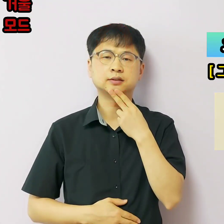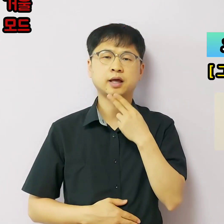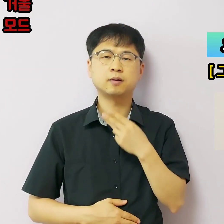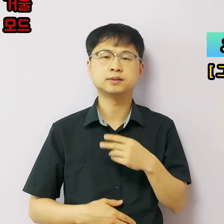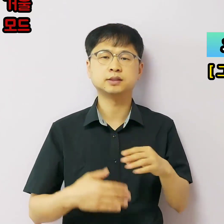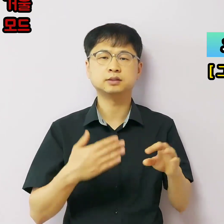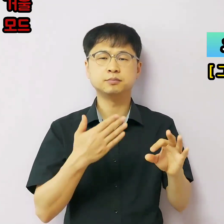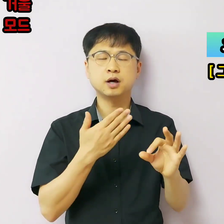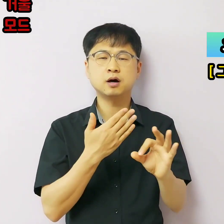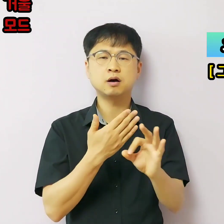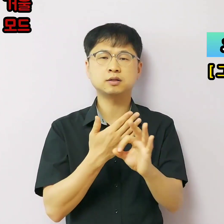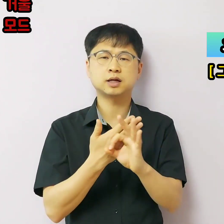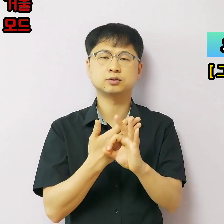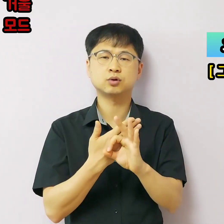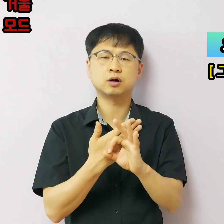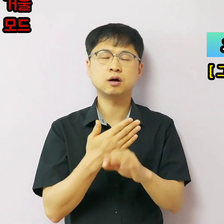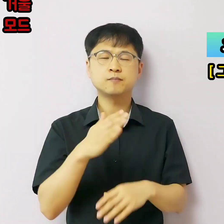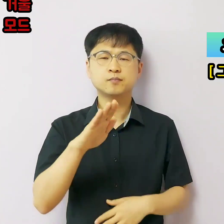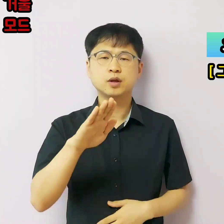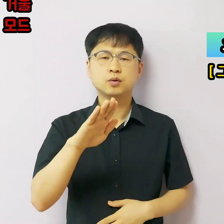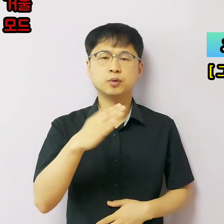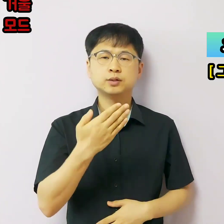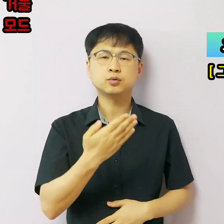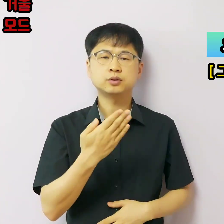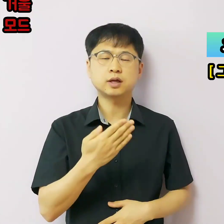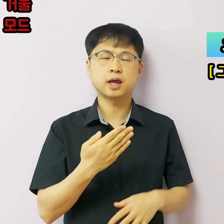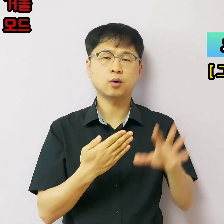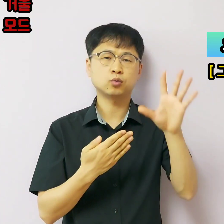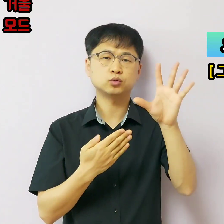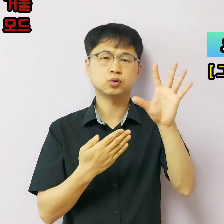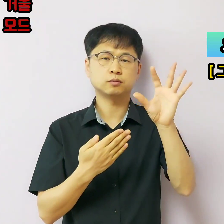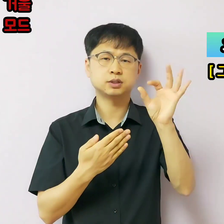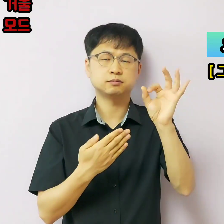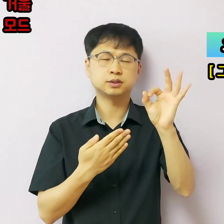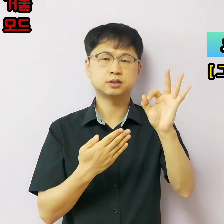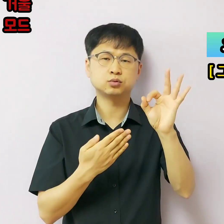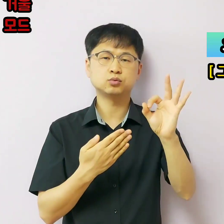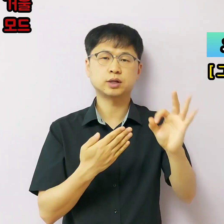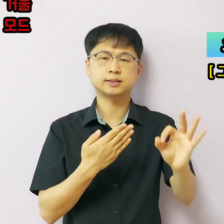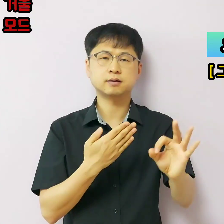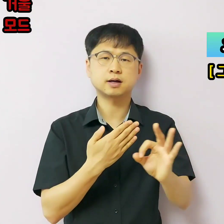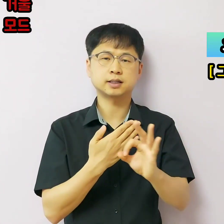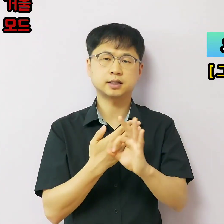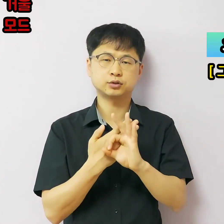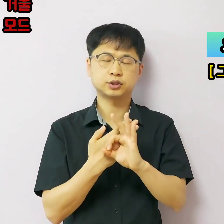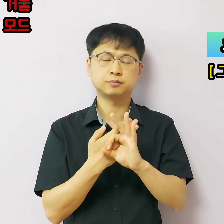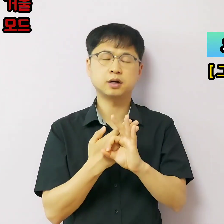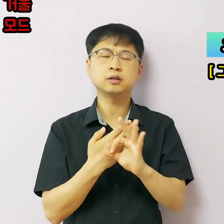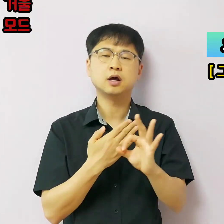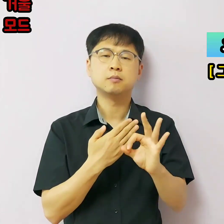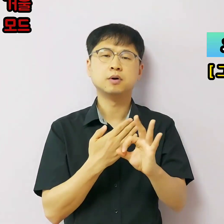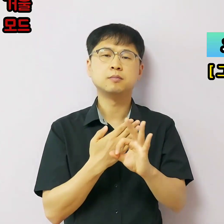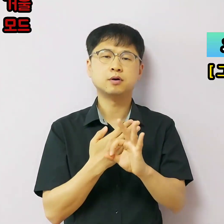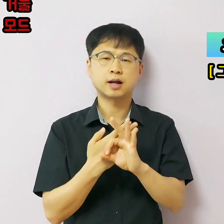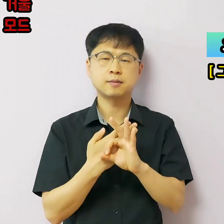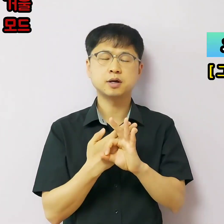그대 없으면 이라는 수어 왼손등에 오른손 엄지검지를 둥글게 해서 갖다 대주시면